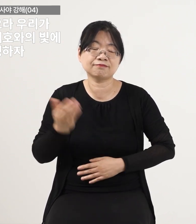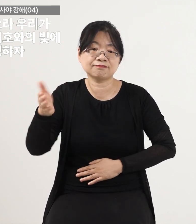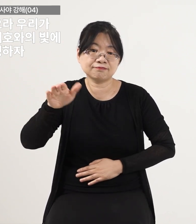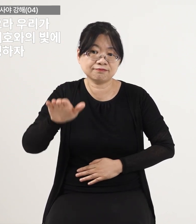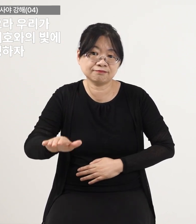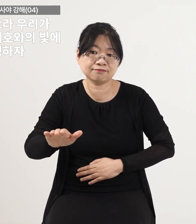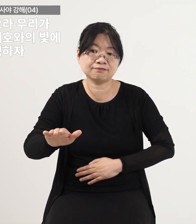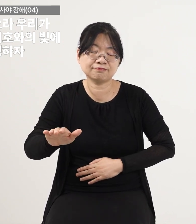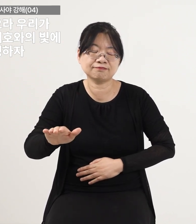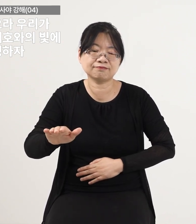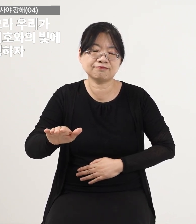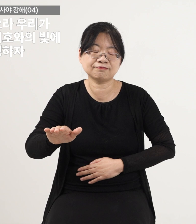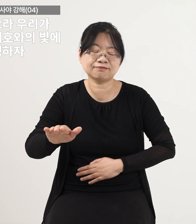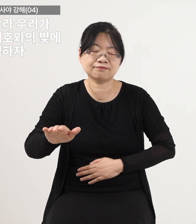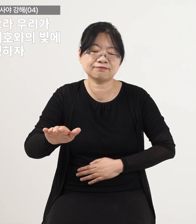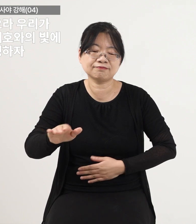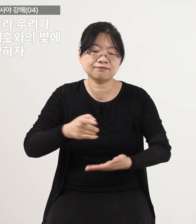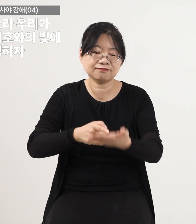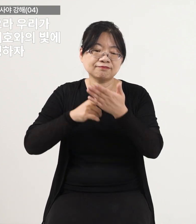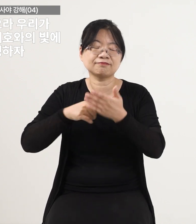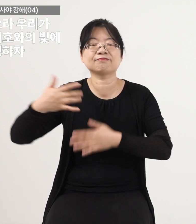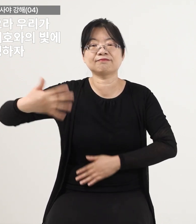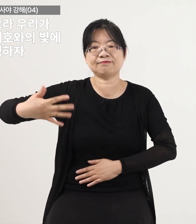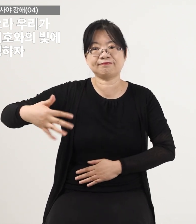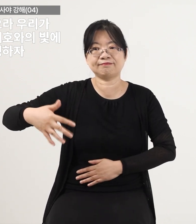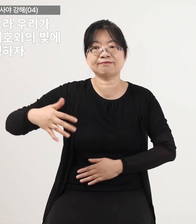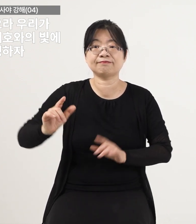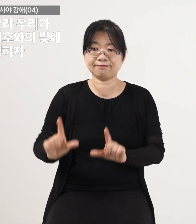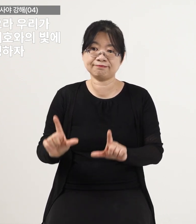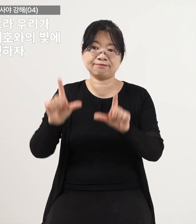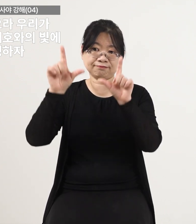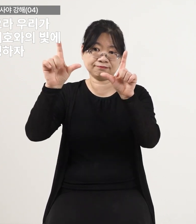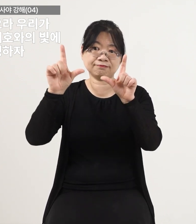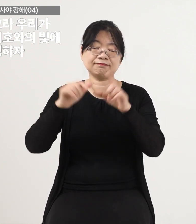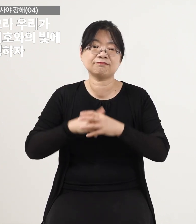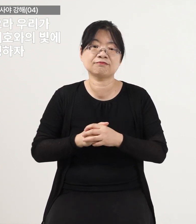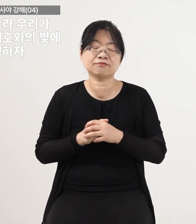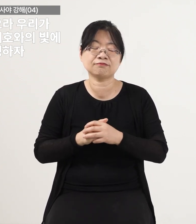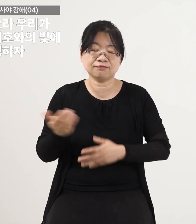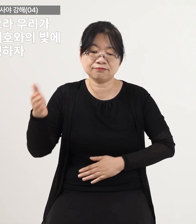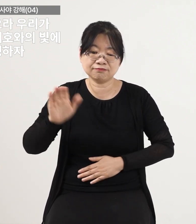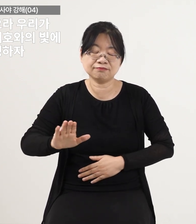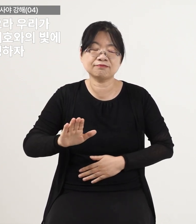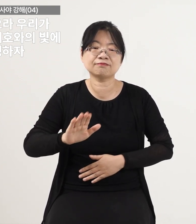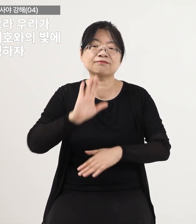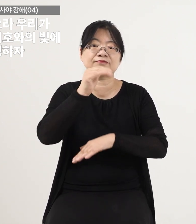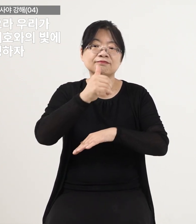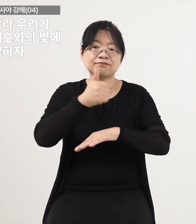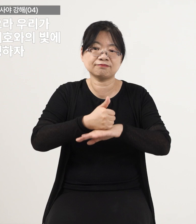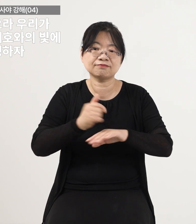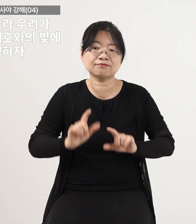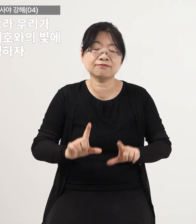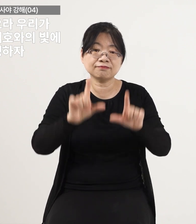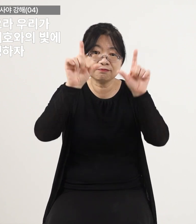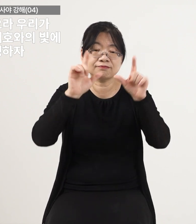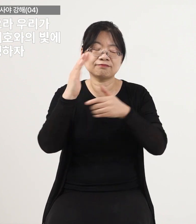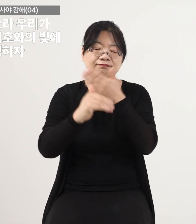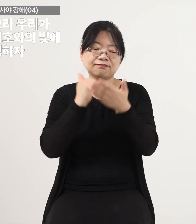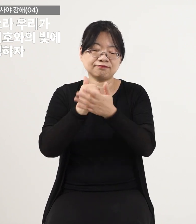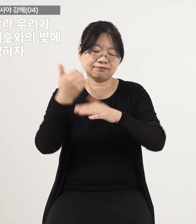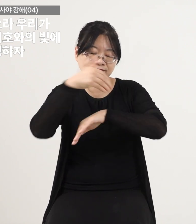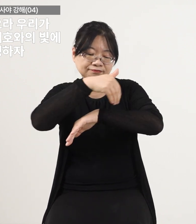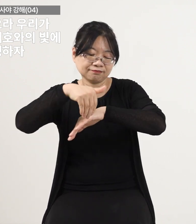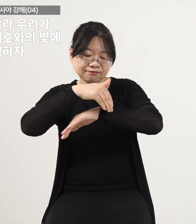아직은 드러나지 않는 날. 그런데 이 말일은 하나님의 계획이